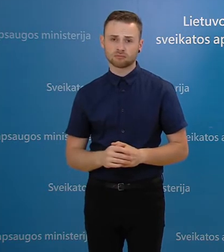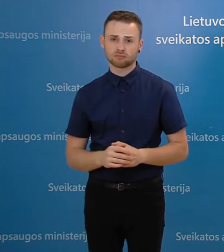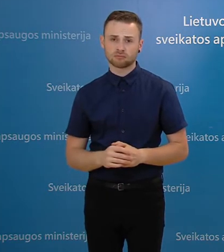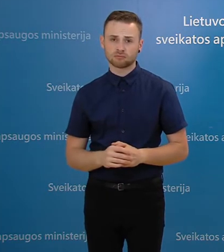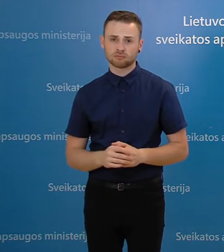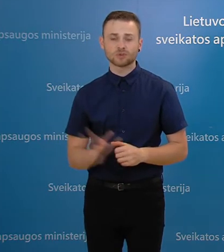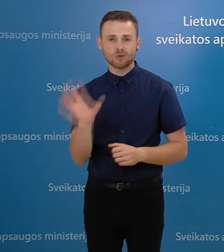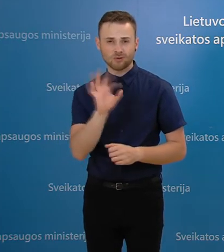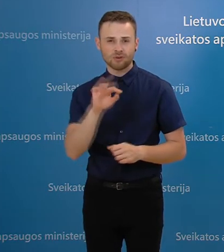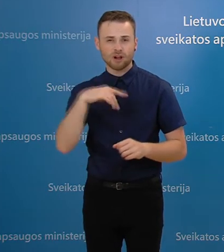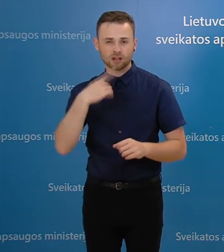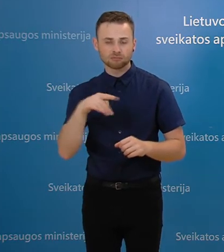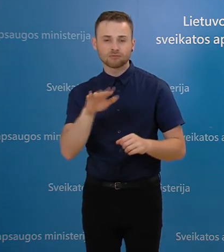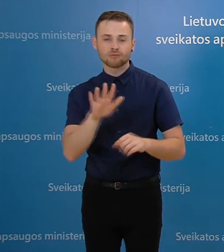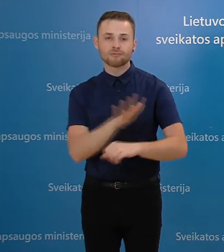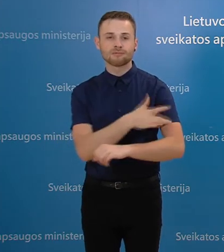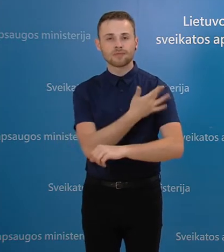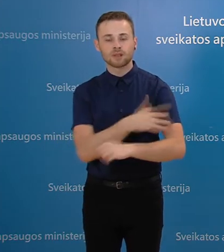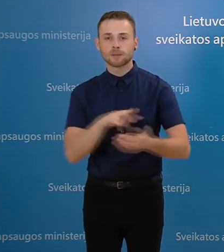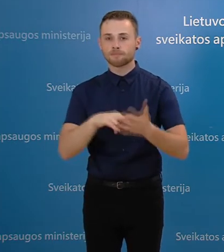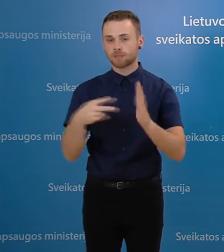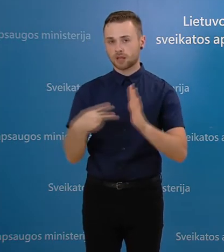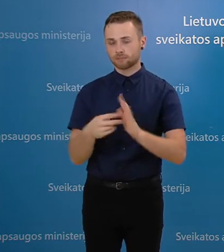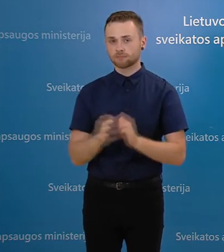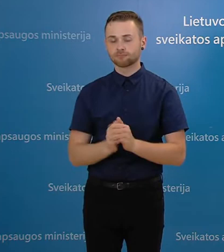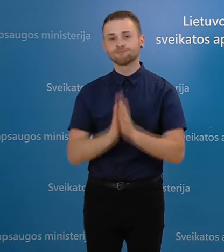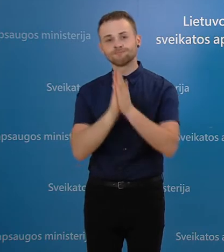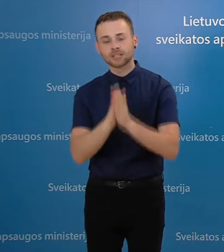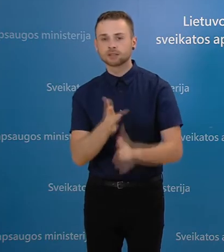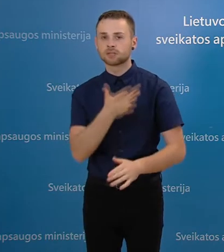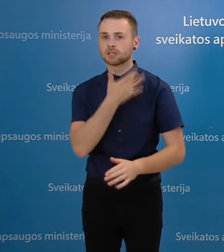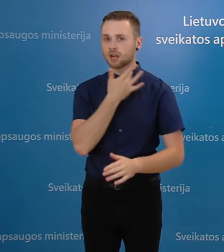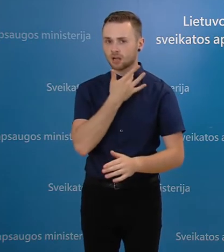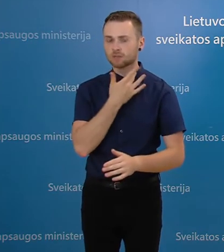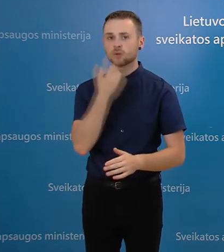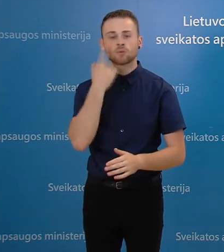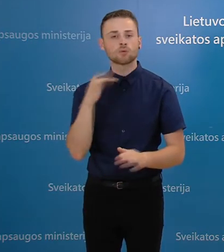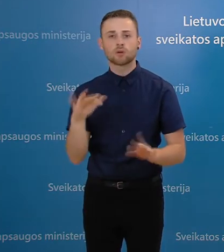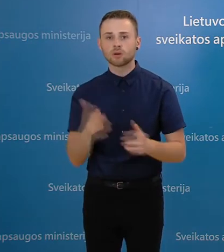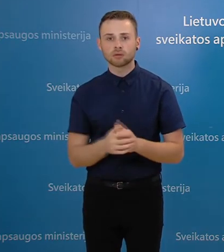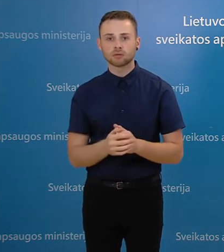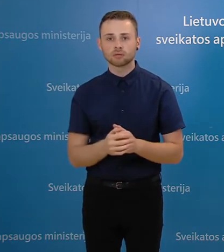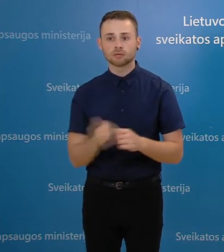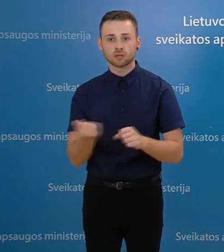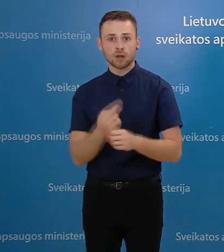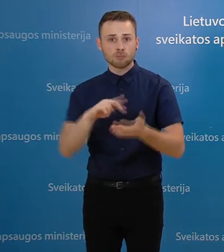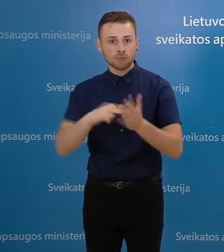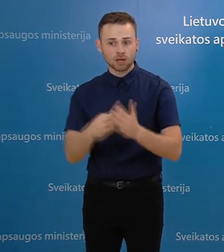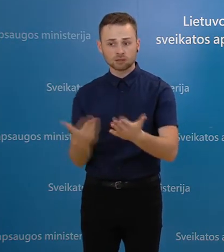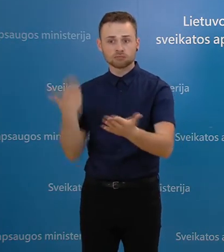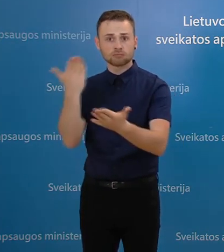apimties planinių paslaugų. Prašymas ir reikalavimas buvo iš viso pateikti planą ir pradėti